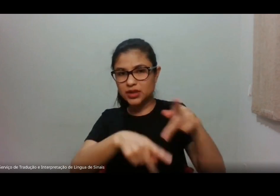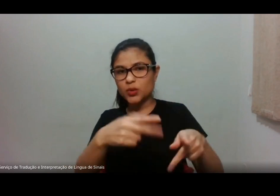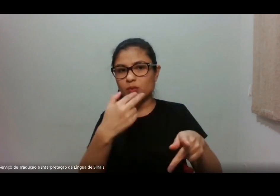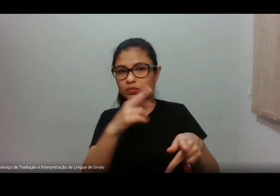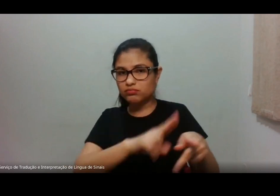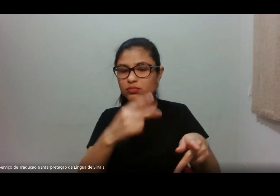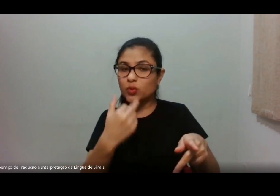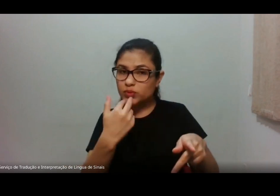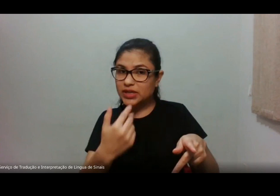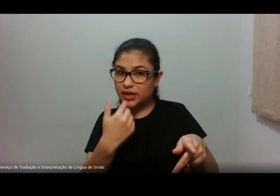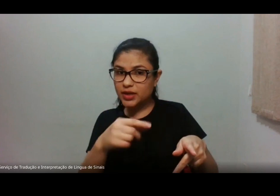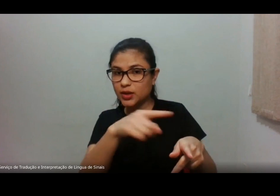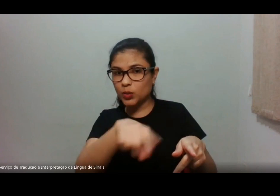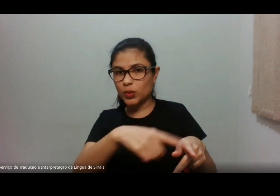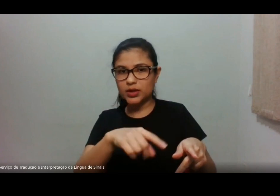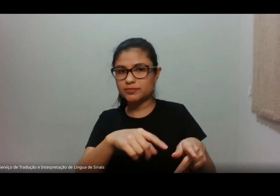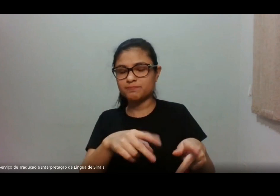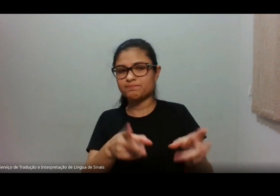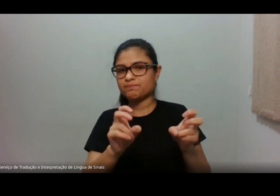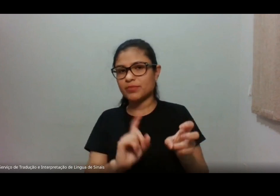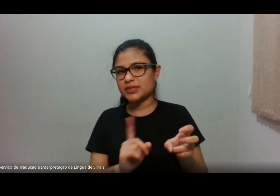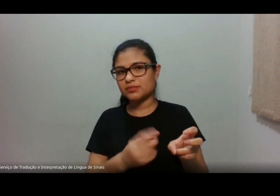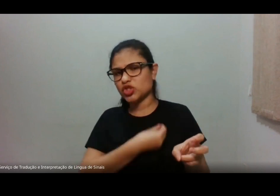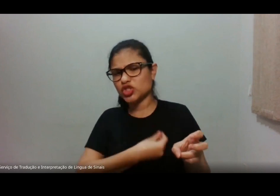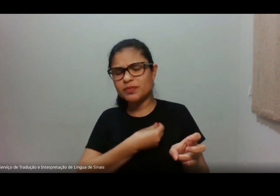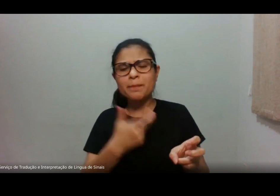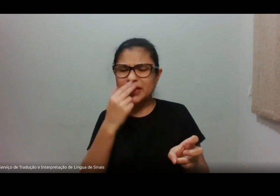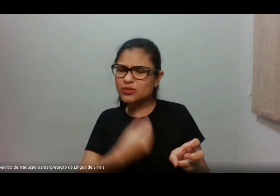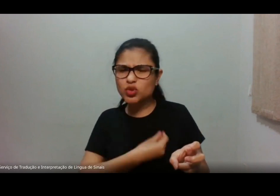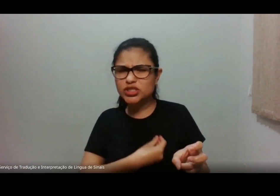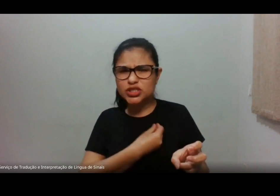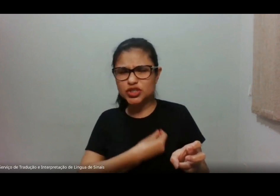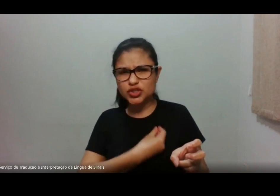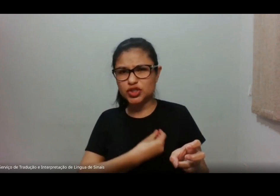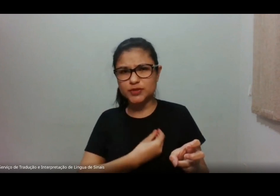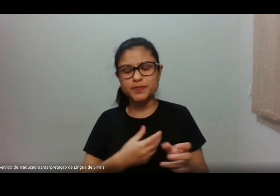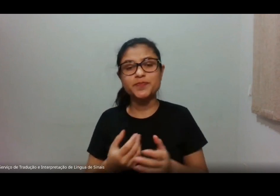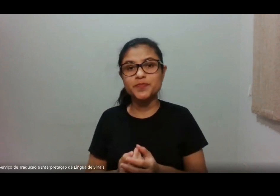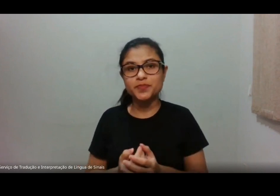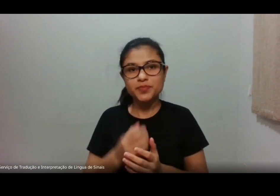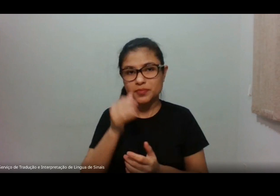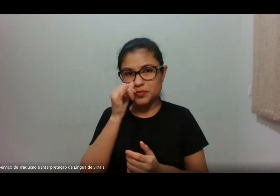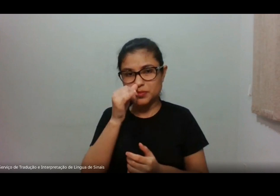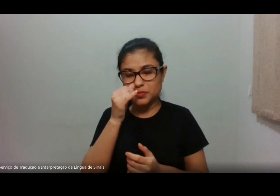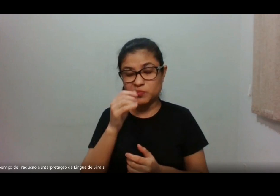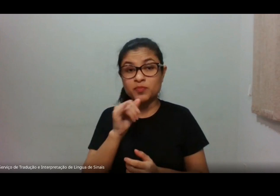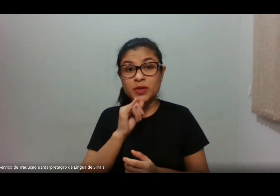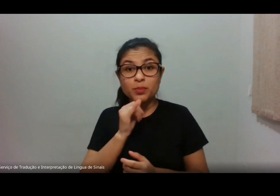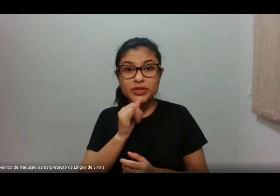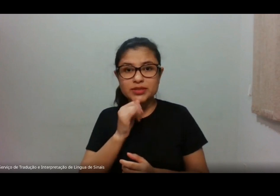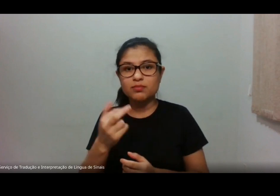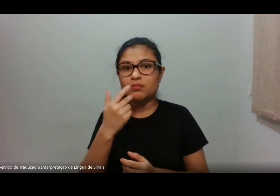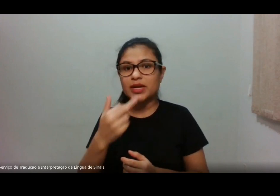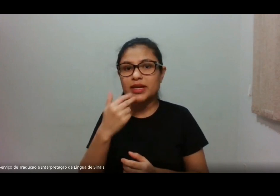O que seria uma política? Vamos pensar, tanto para as línguas indígenas quanto para uma língua de matriz africana. O que seria